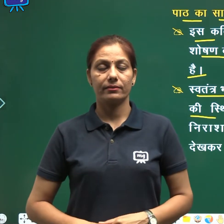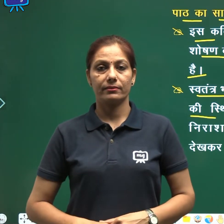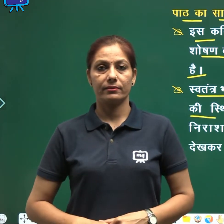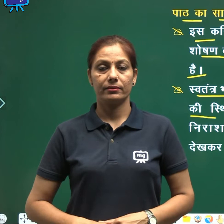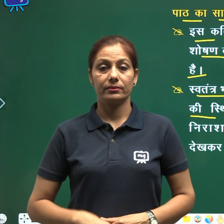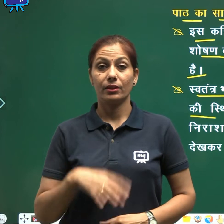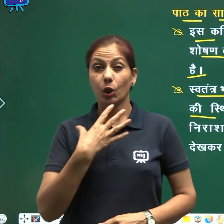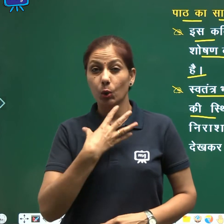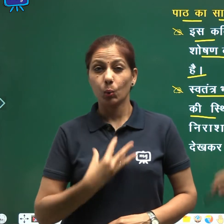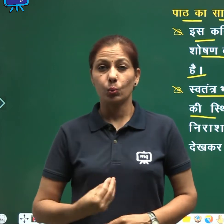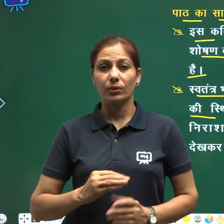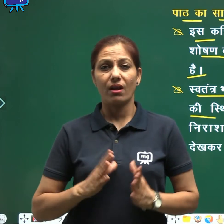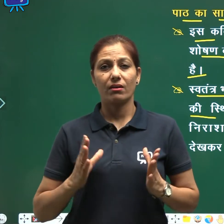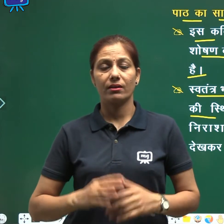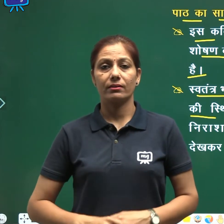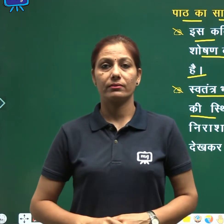दुखदायी